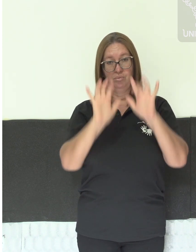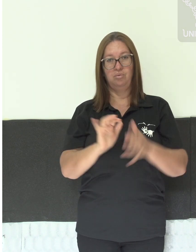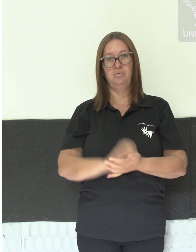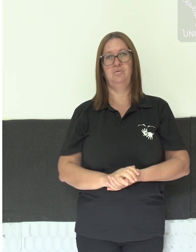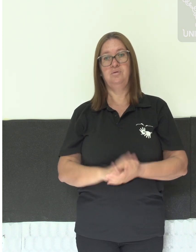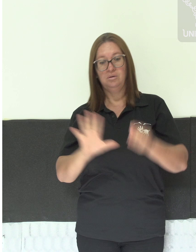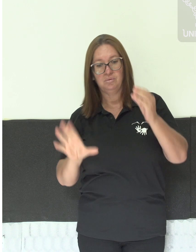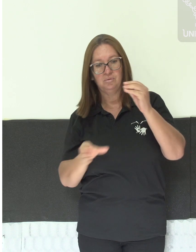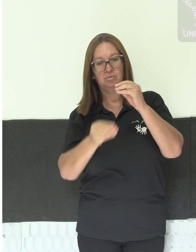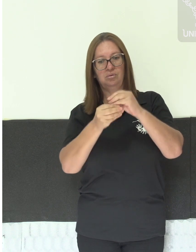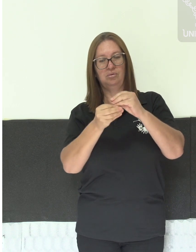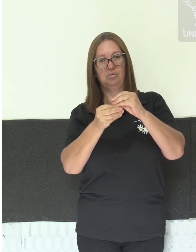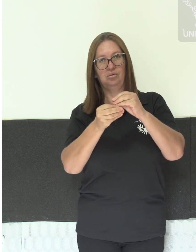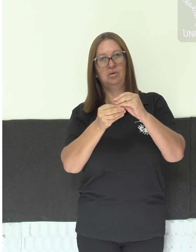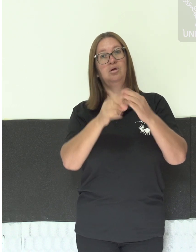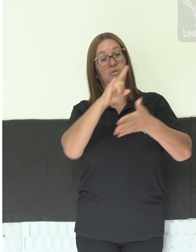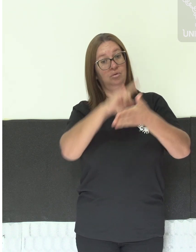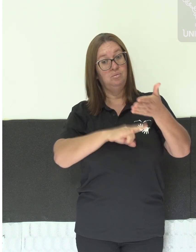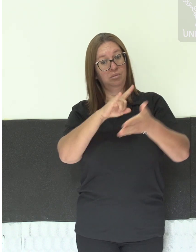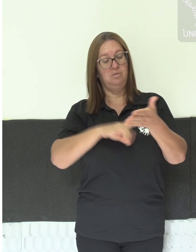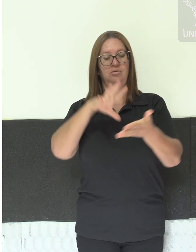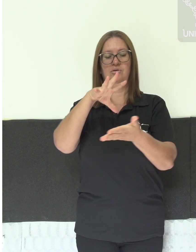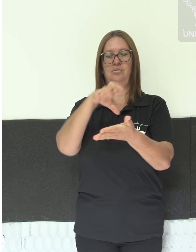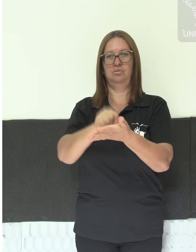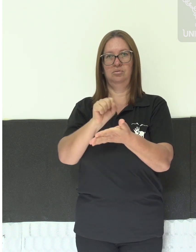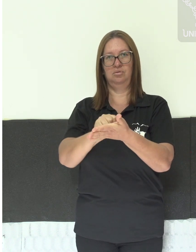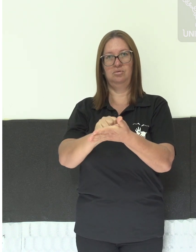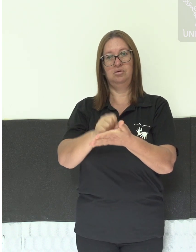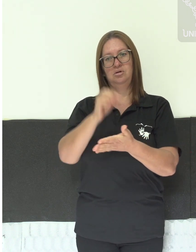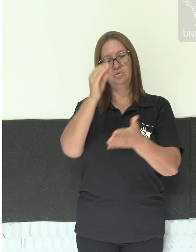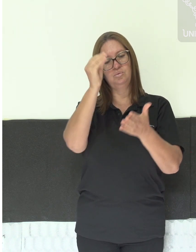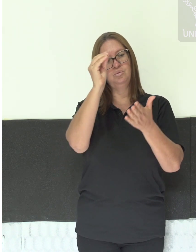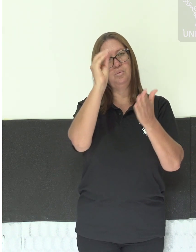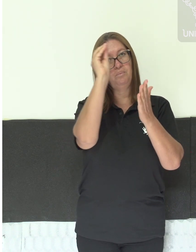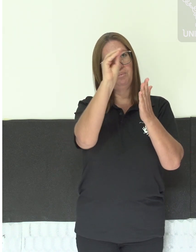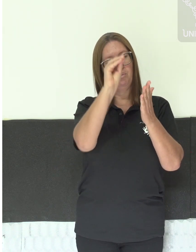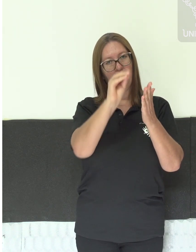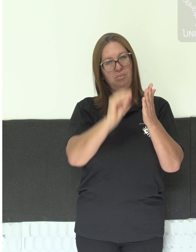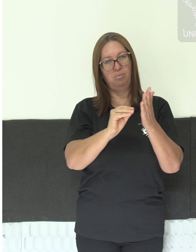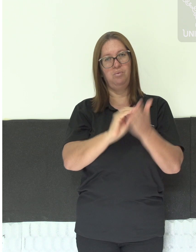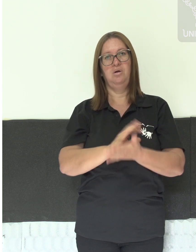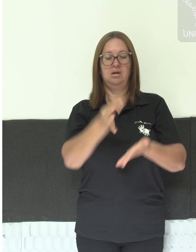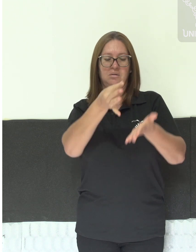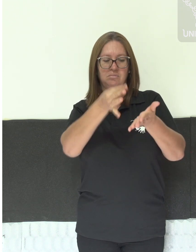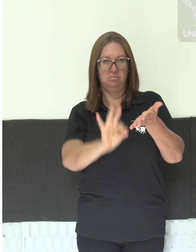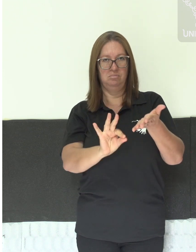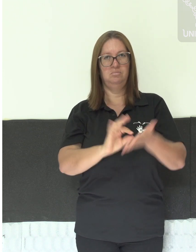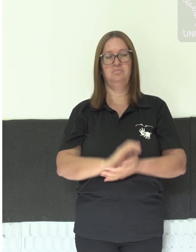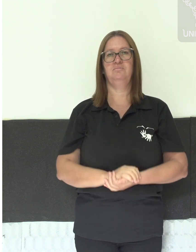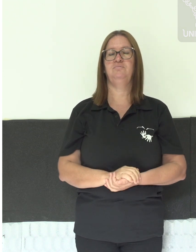e anexar requerimento de matrícula devidamente preenchido e